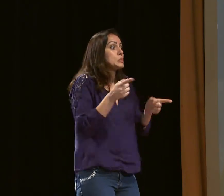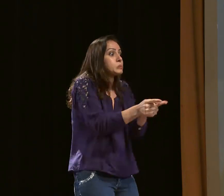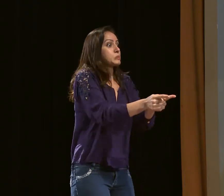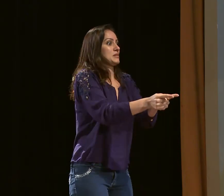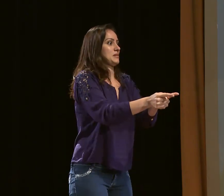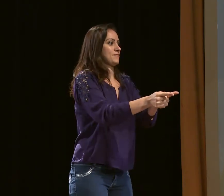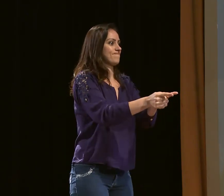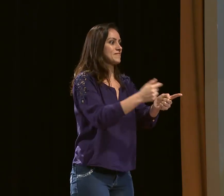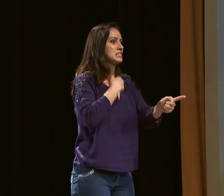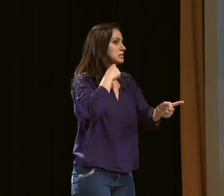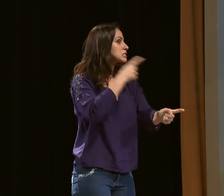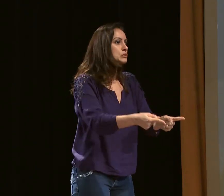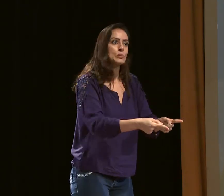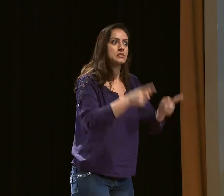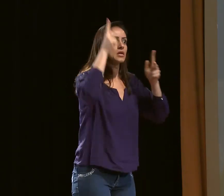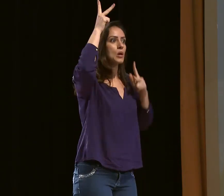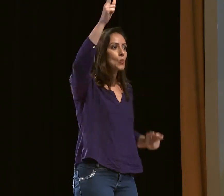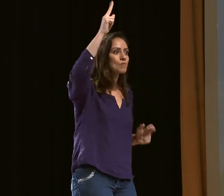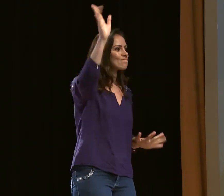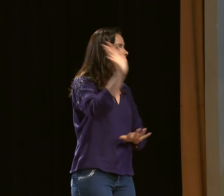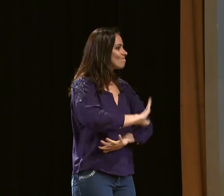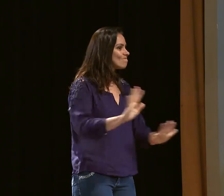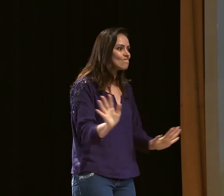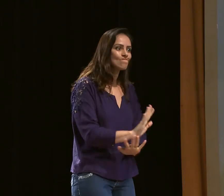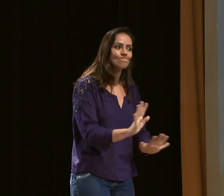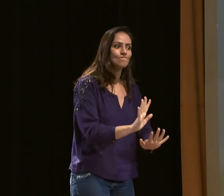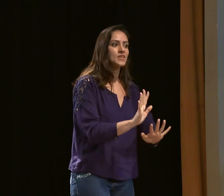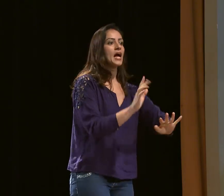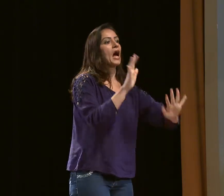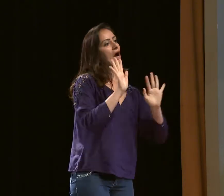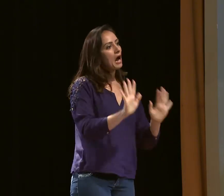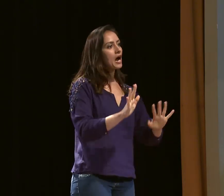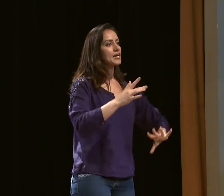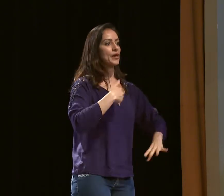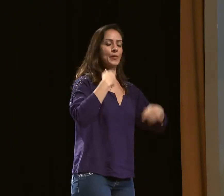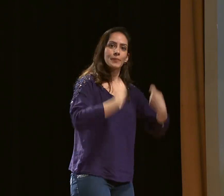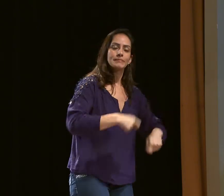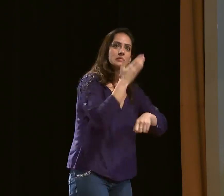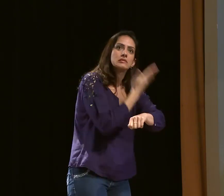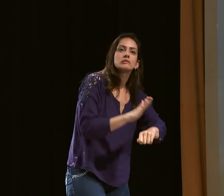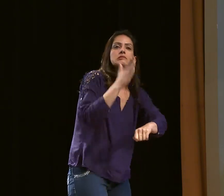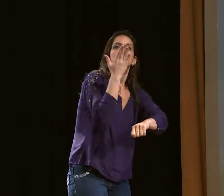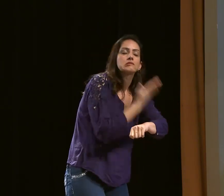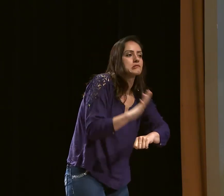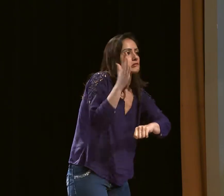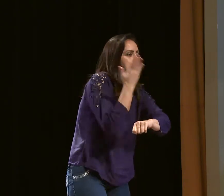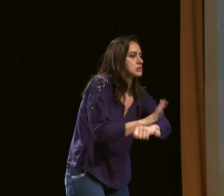extensa no nosso cérebro, ela se torna pequena na língua de sinais. Não é da mesma forma com que era pensado. Então, eu via que eu precisava treinar,